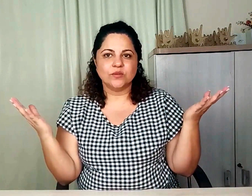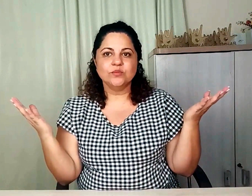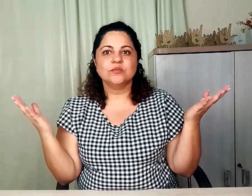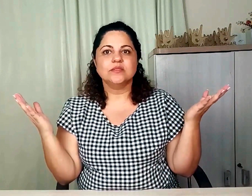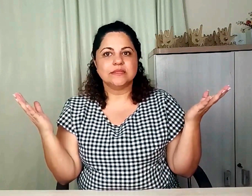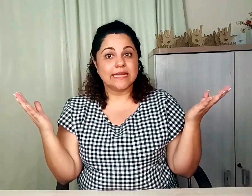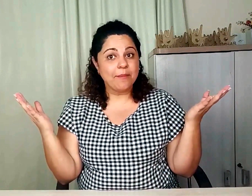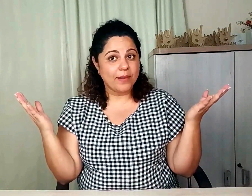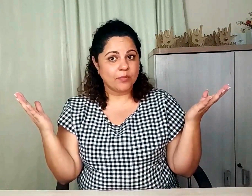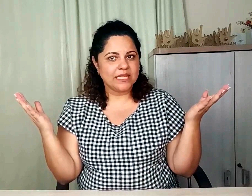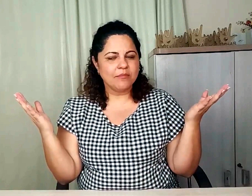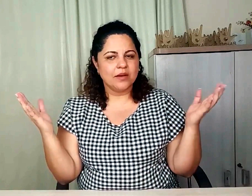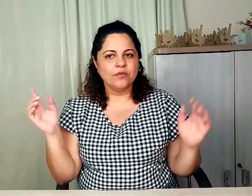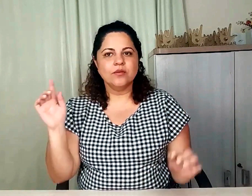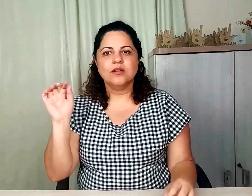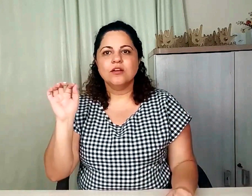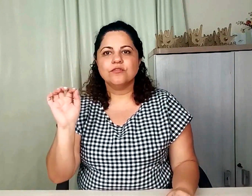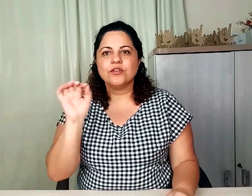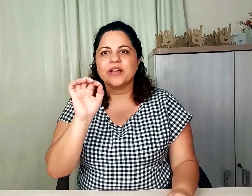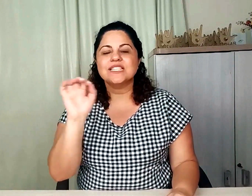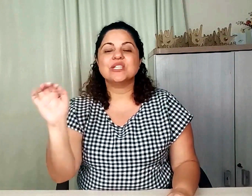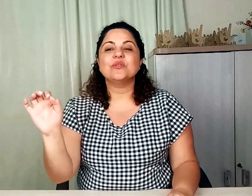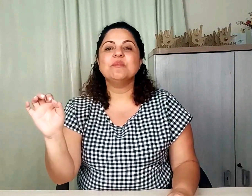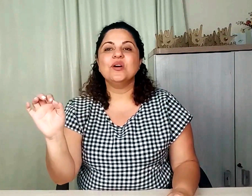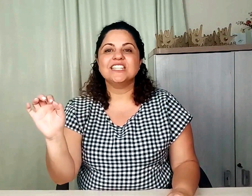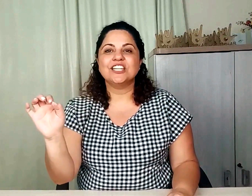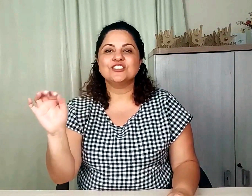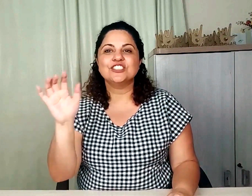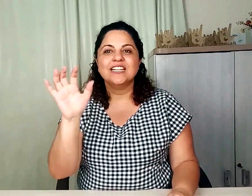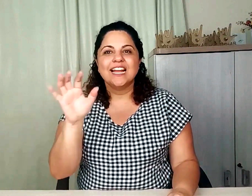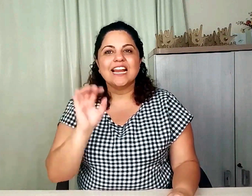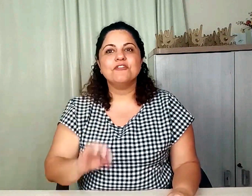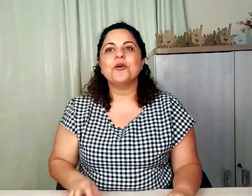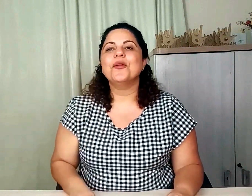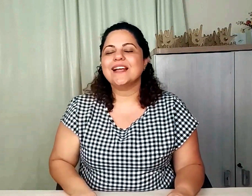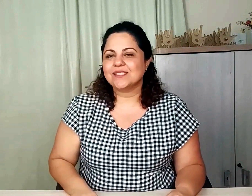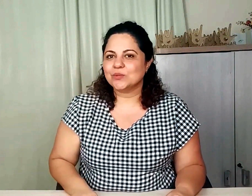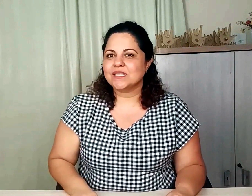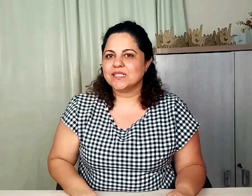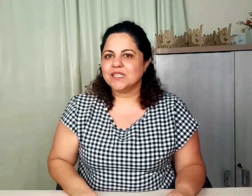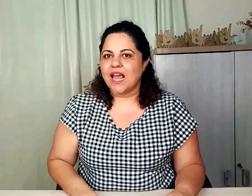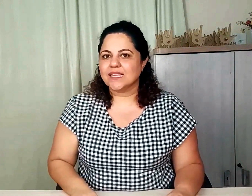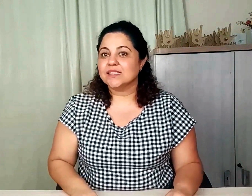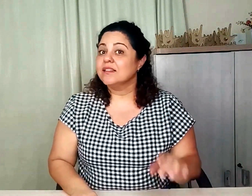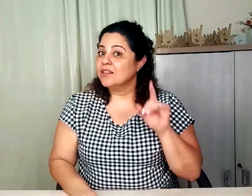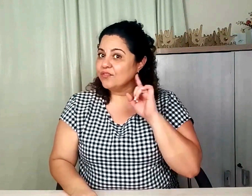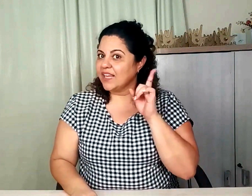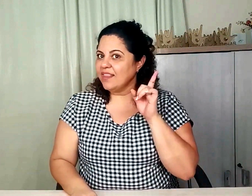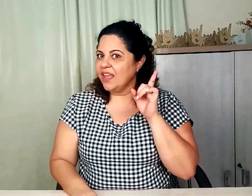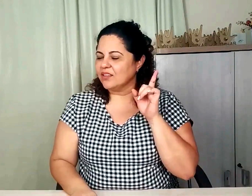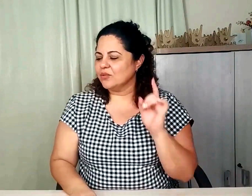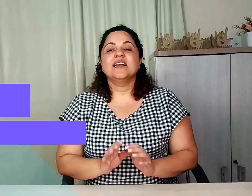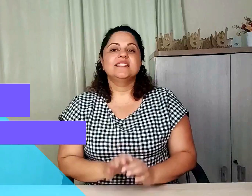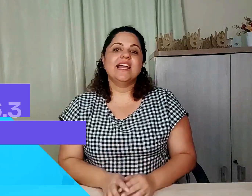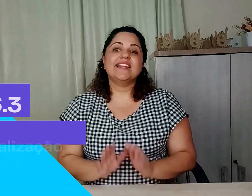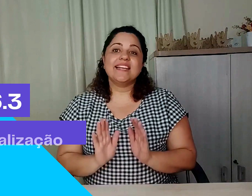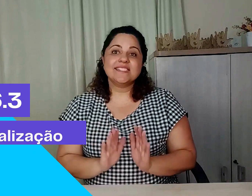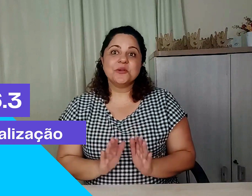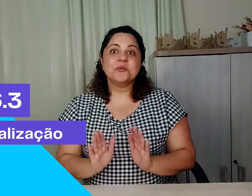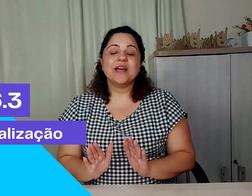orientação da palma da mão foi o quesito importante na formulação desses sinais. Fique atento. Em terceiro lugar,